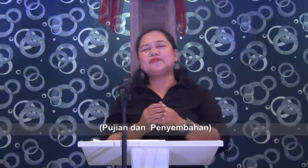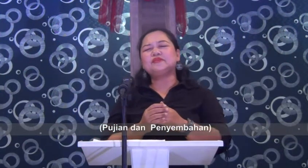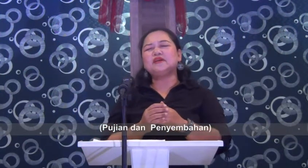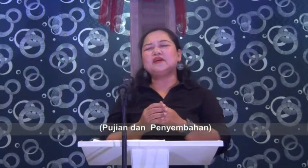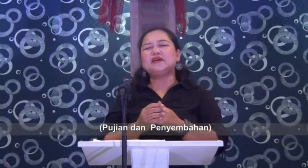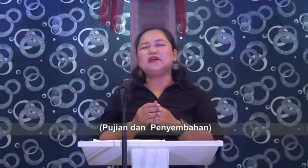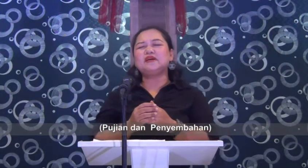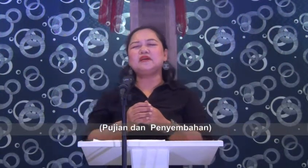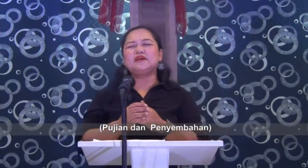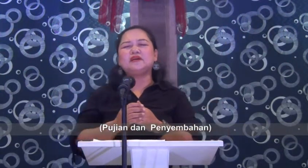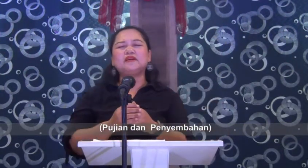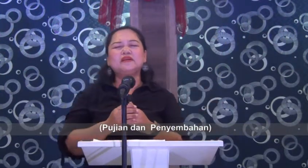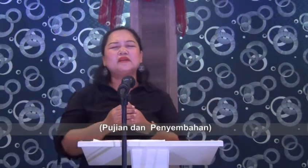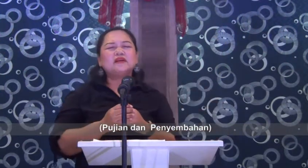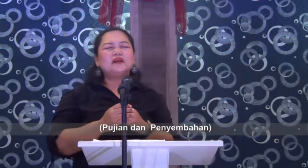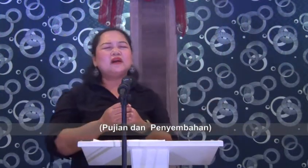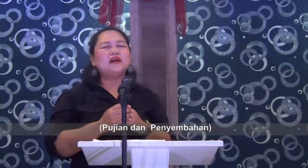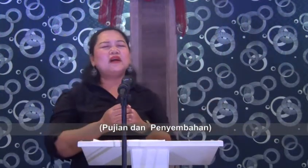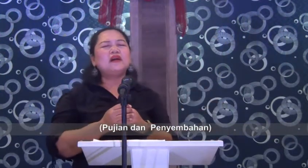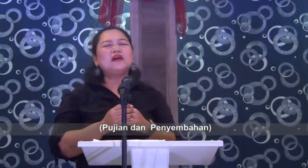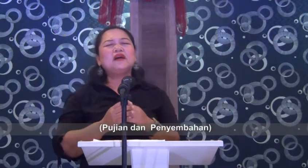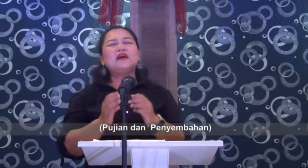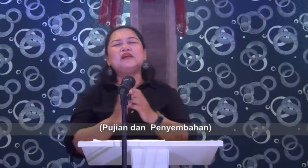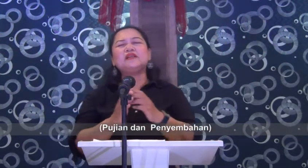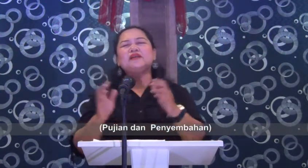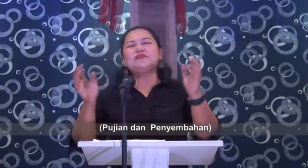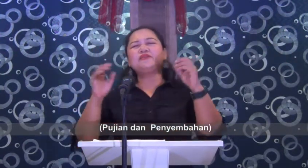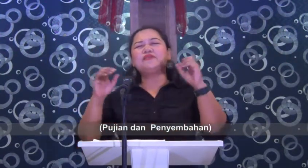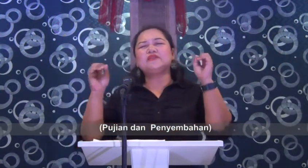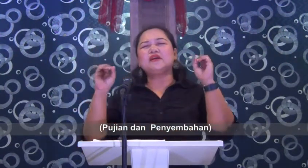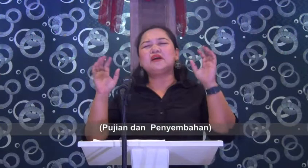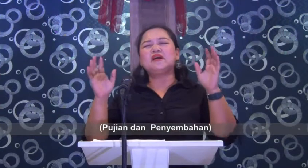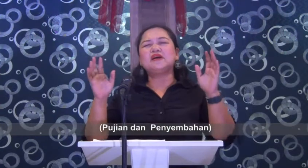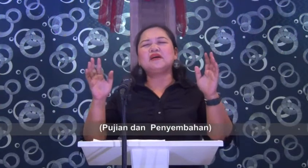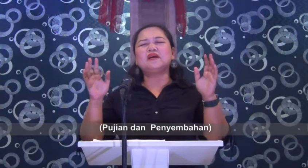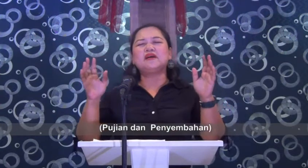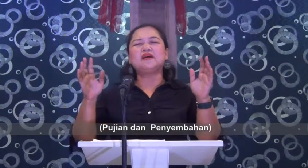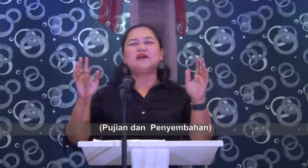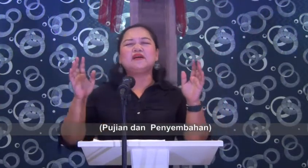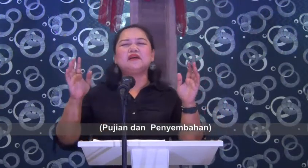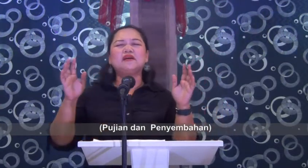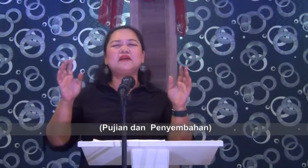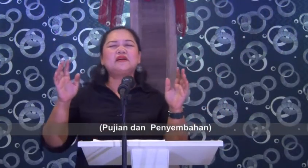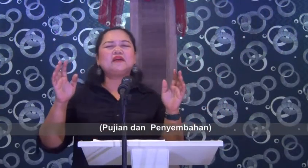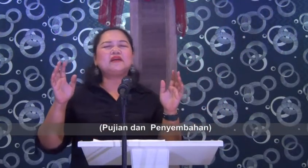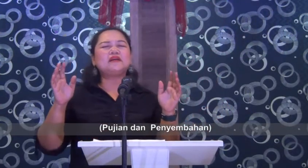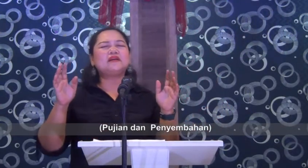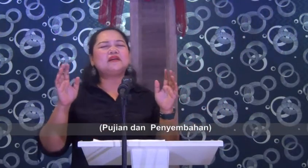Aleluya.